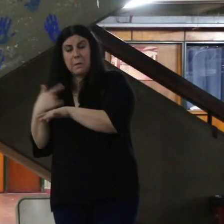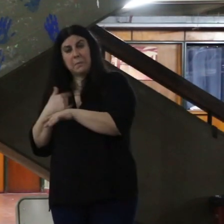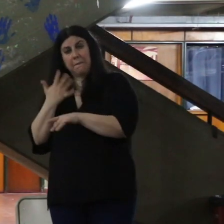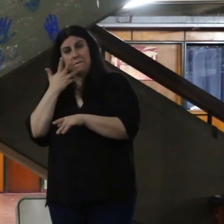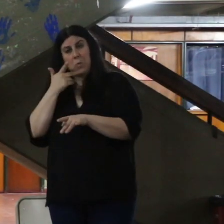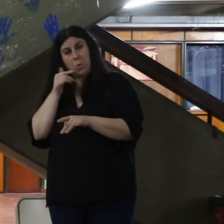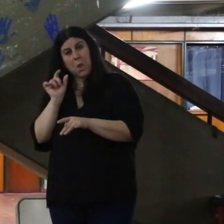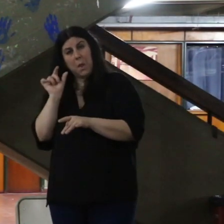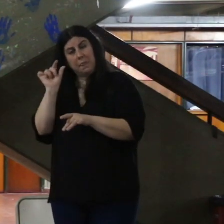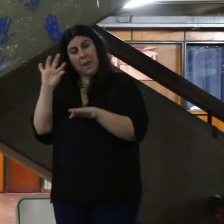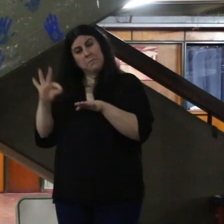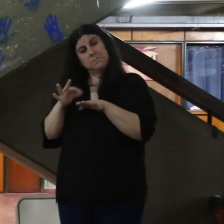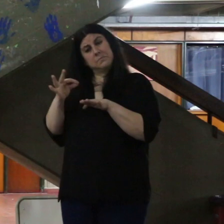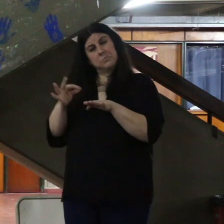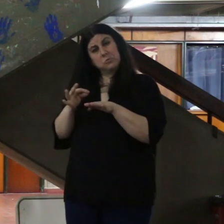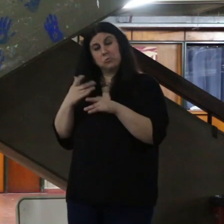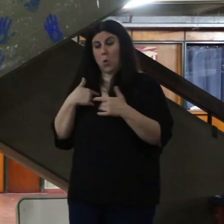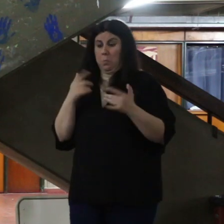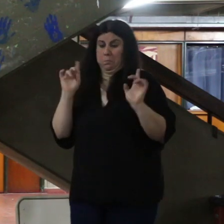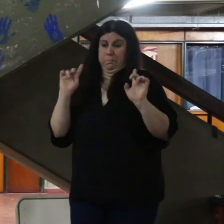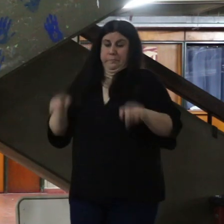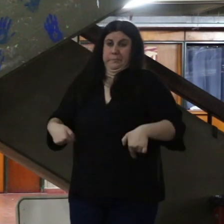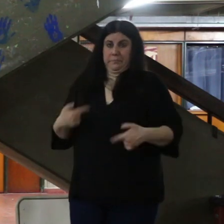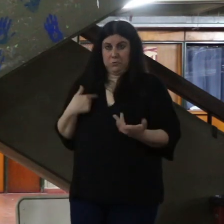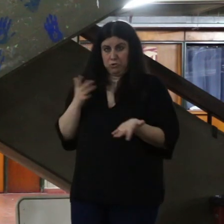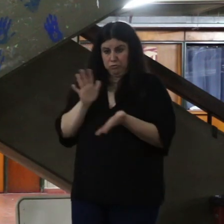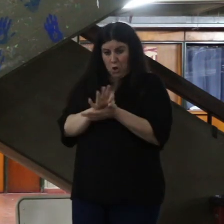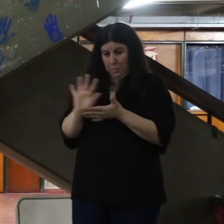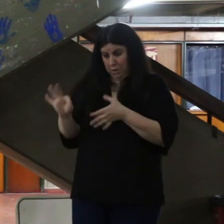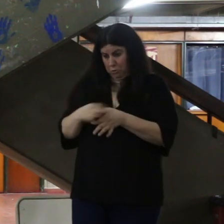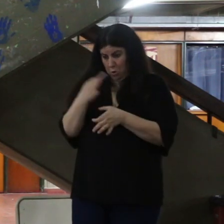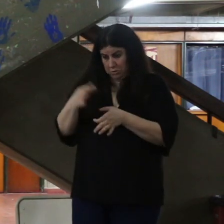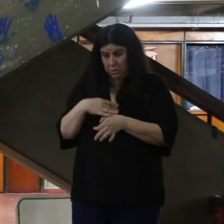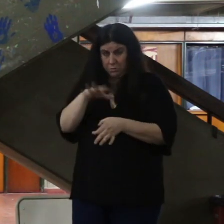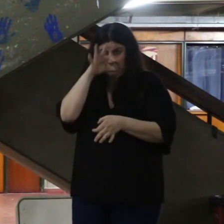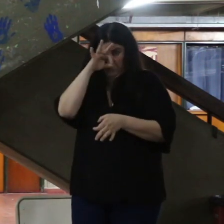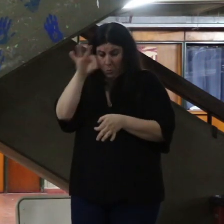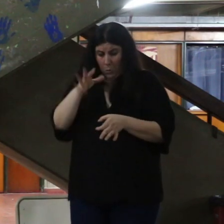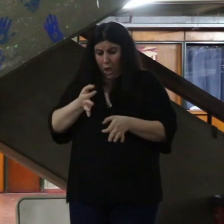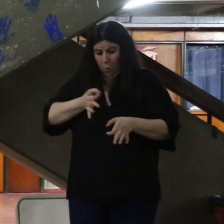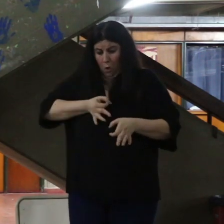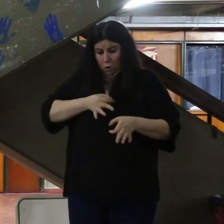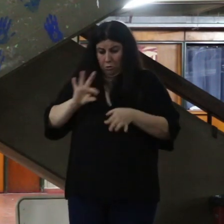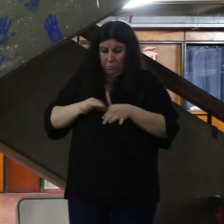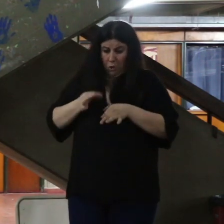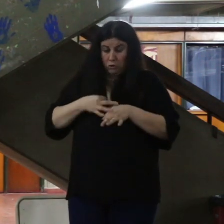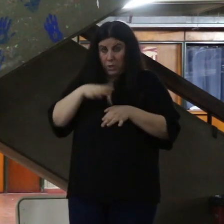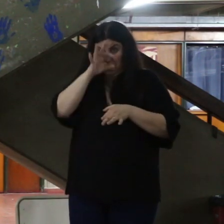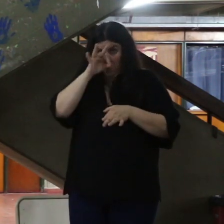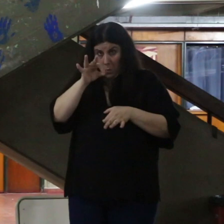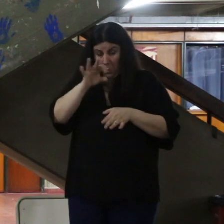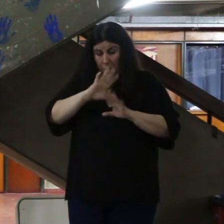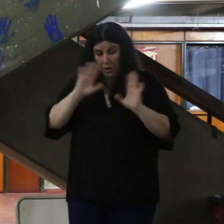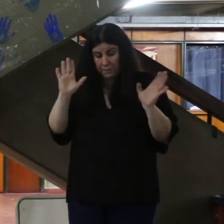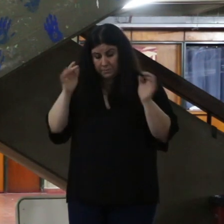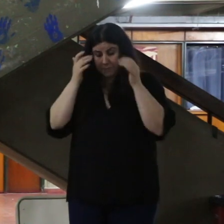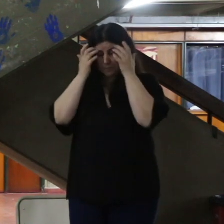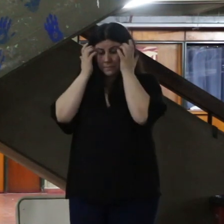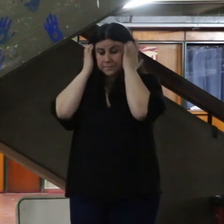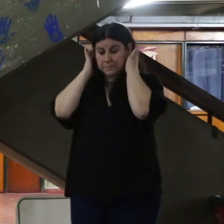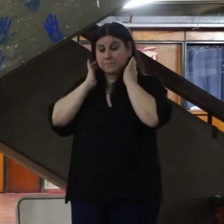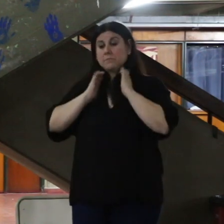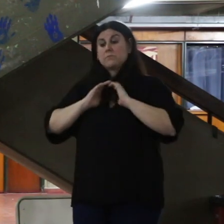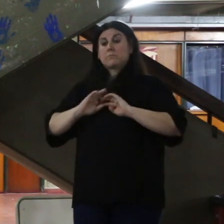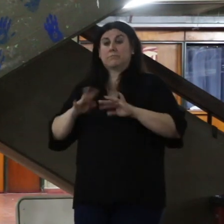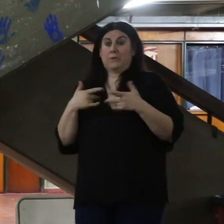idea. Yo no entiendo nada de costura, jamás cosí un botón, lo digo, ¿sí? Para que sepan